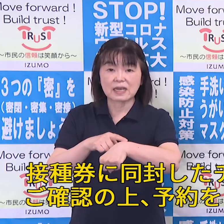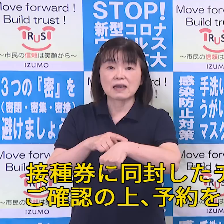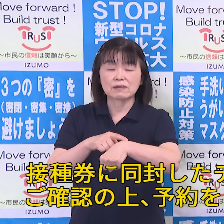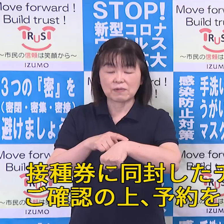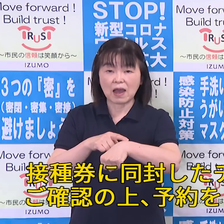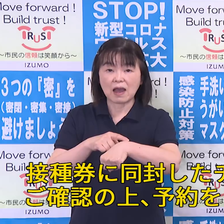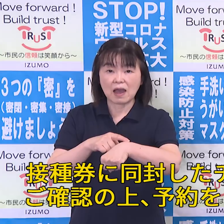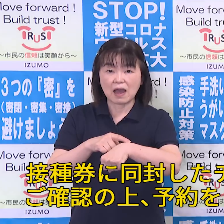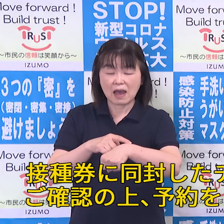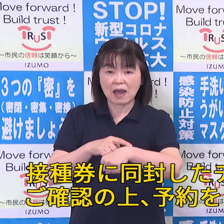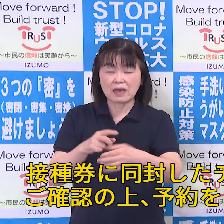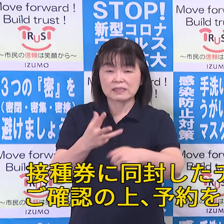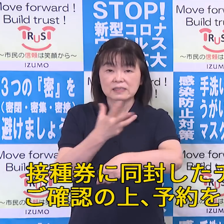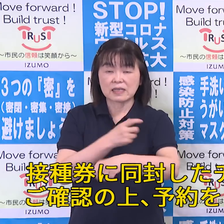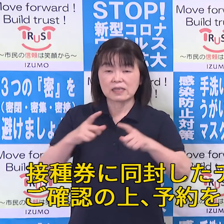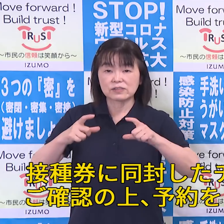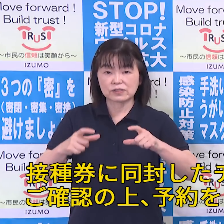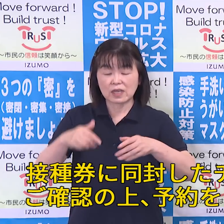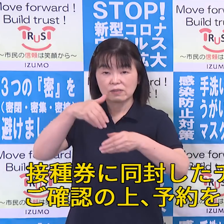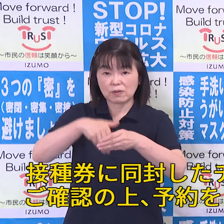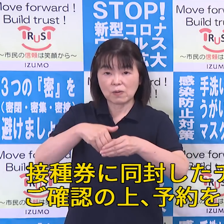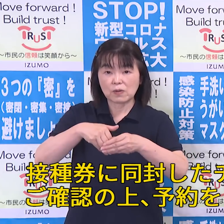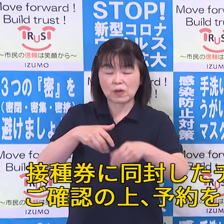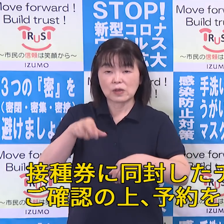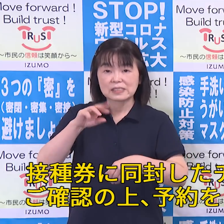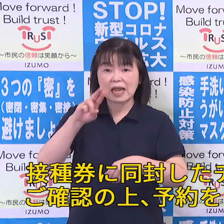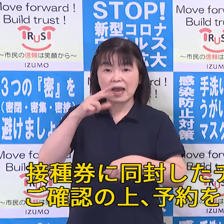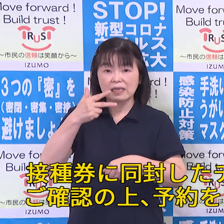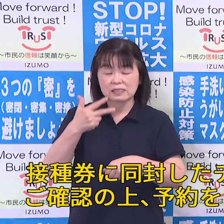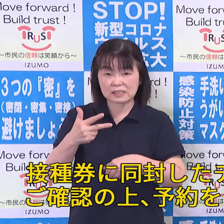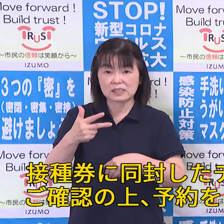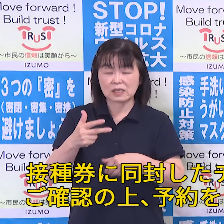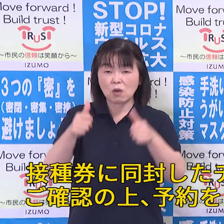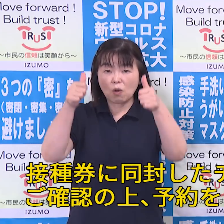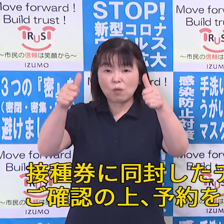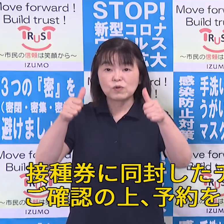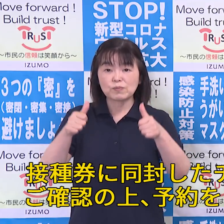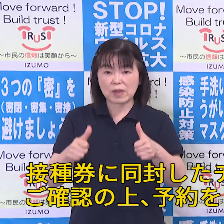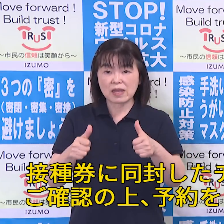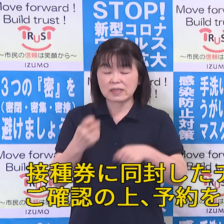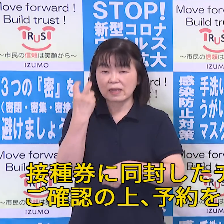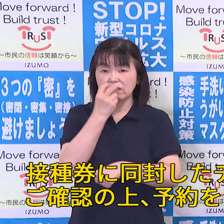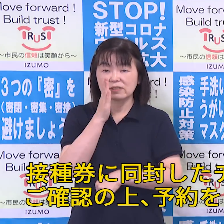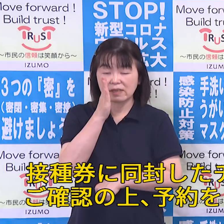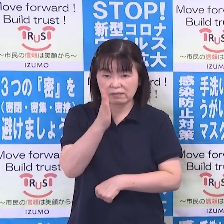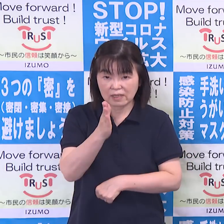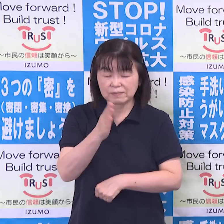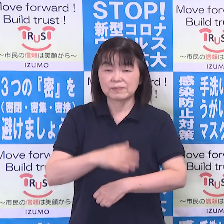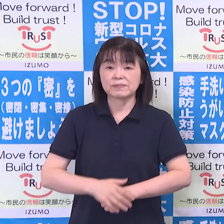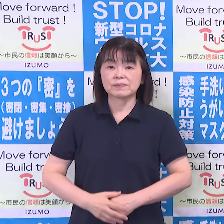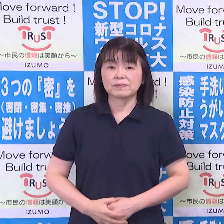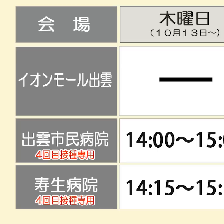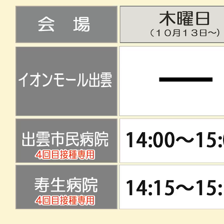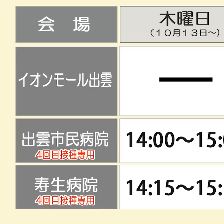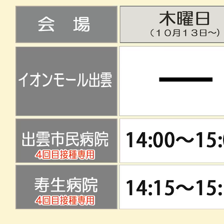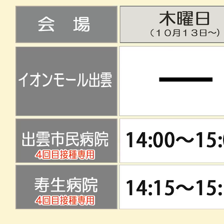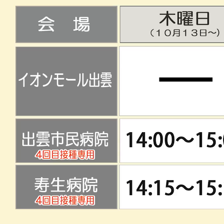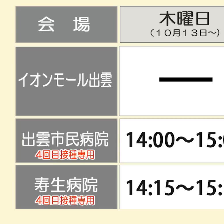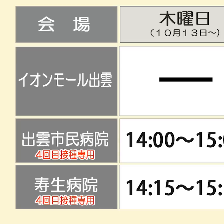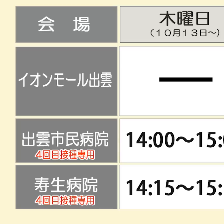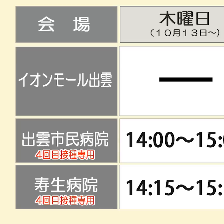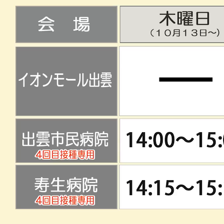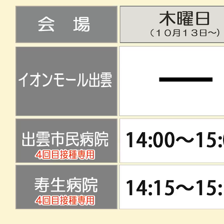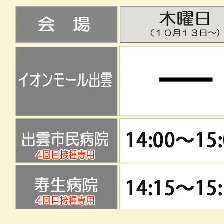券に同封したチラシ、市のホームページなどでご確認の上予約をしてください。続